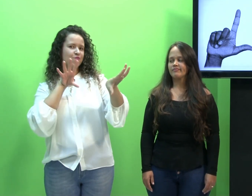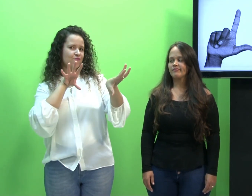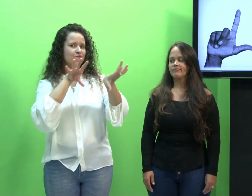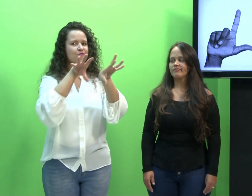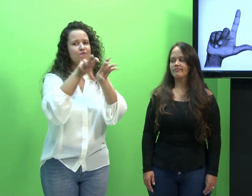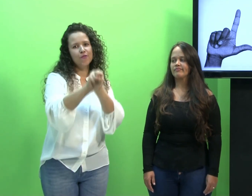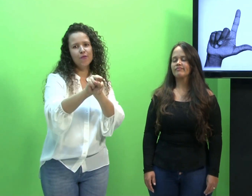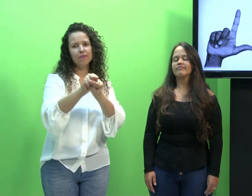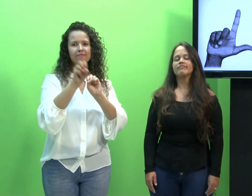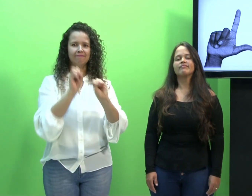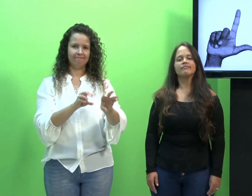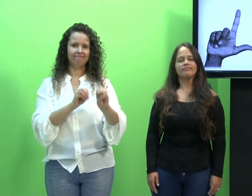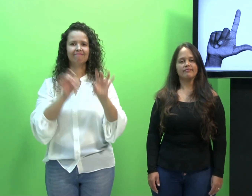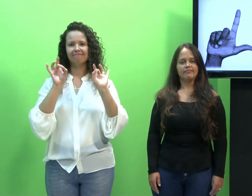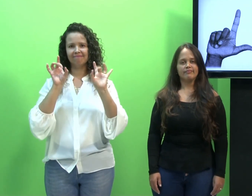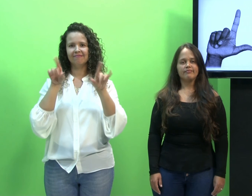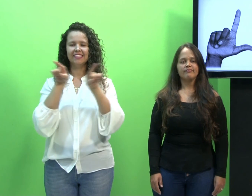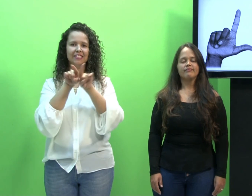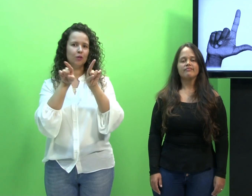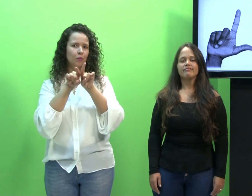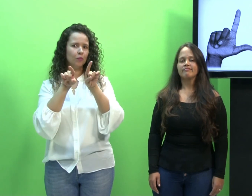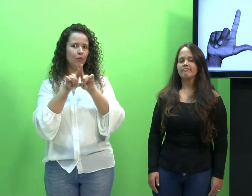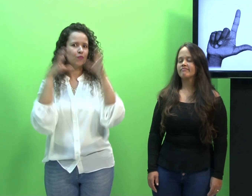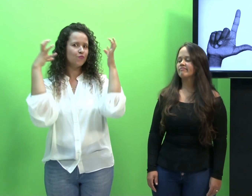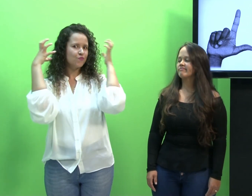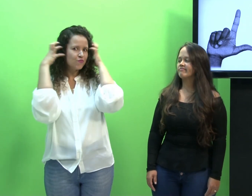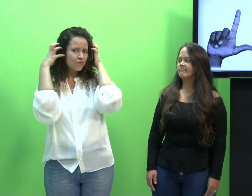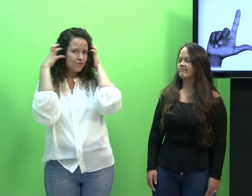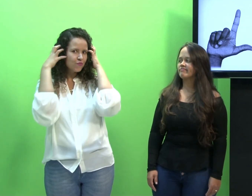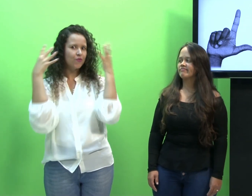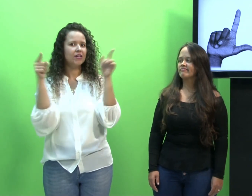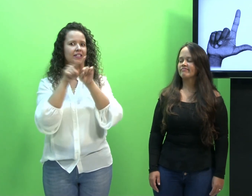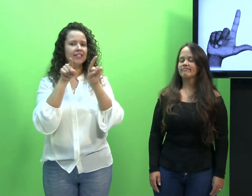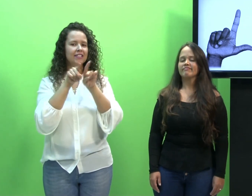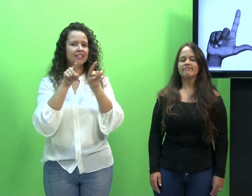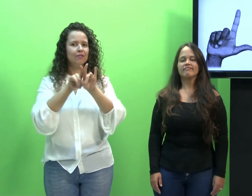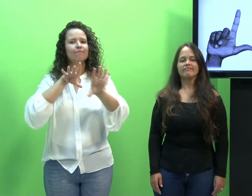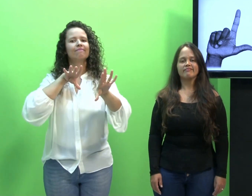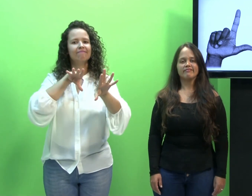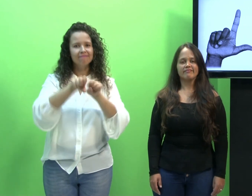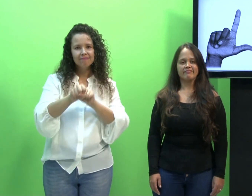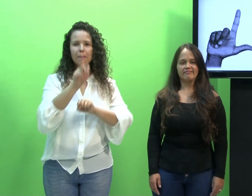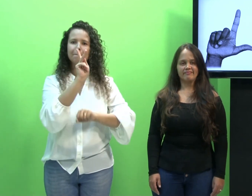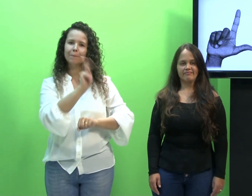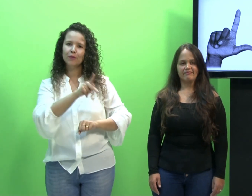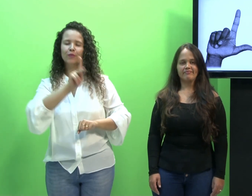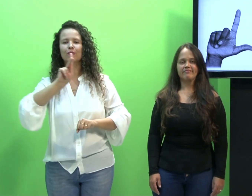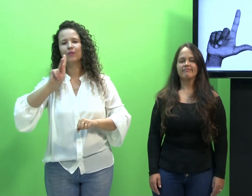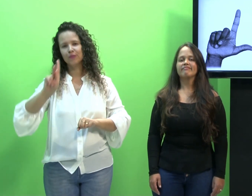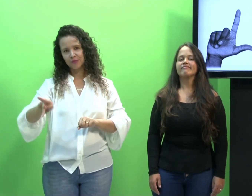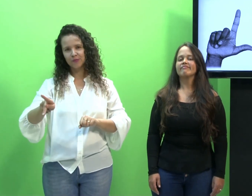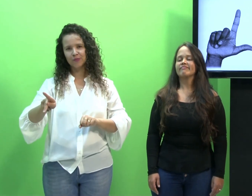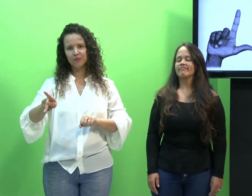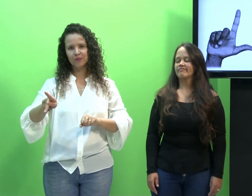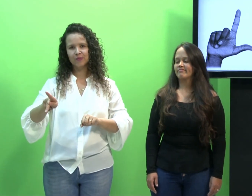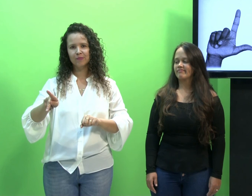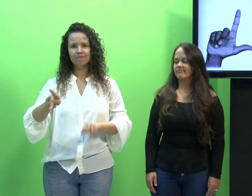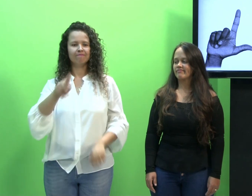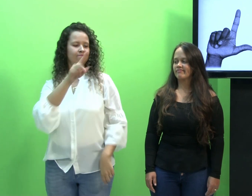de fonoaudiologia e de magistério, em seus níveis médio e superior, do